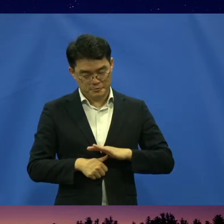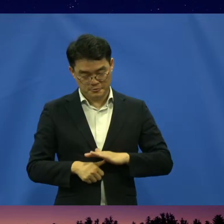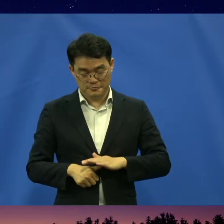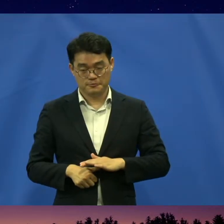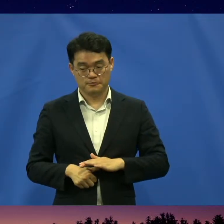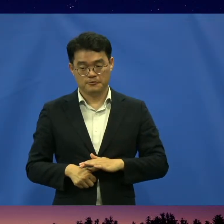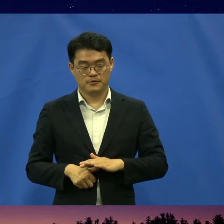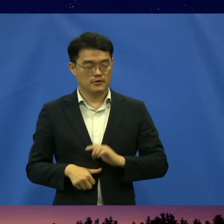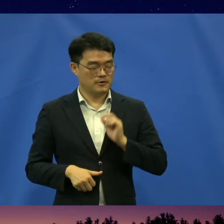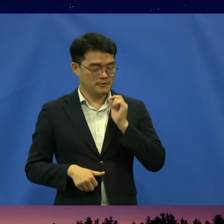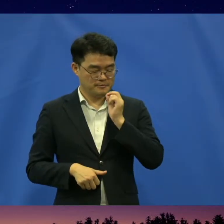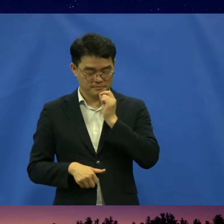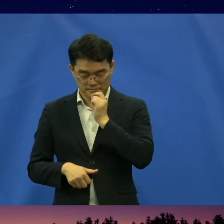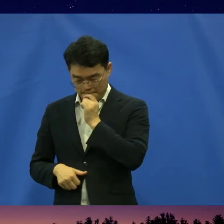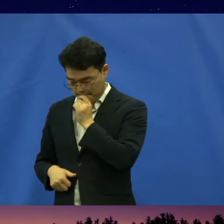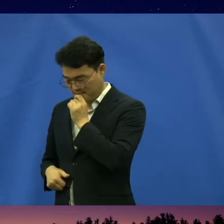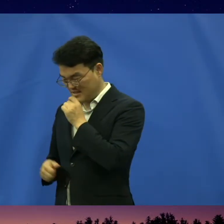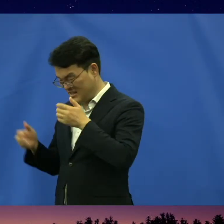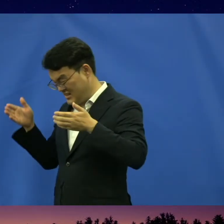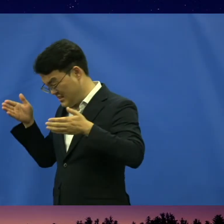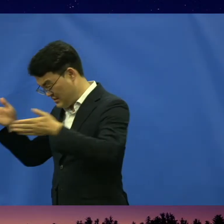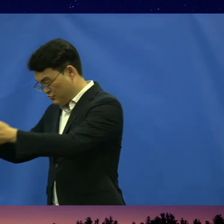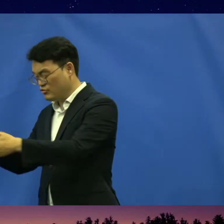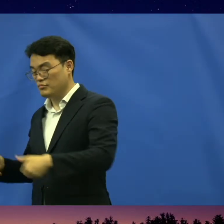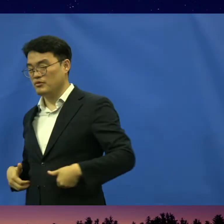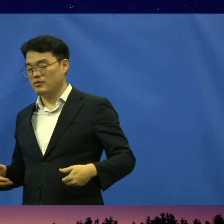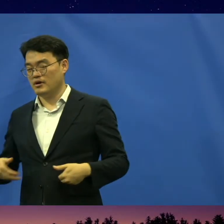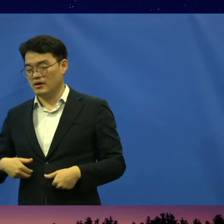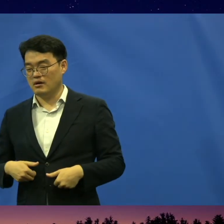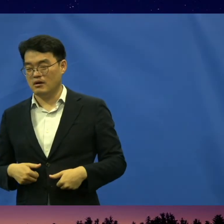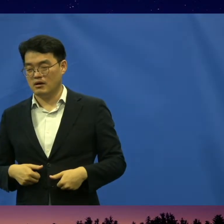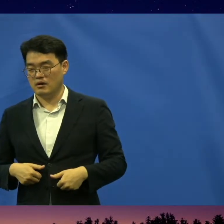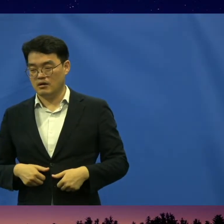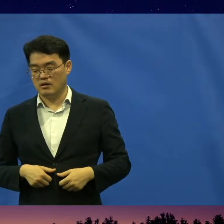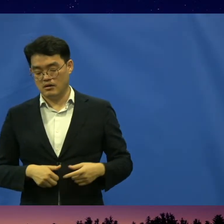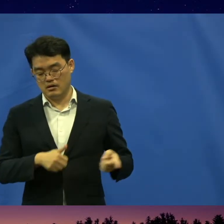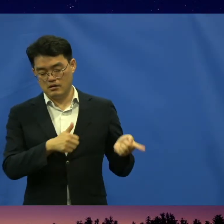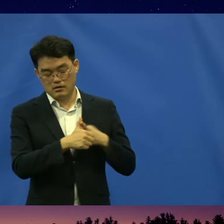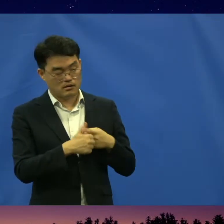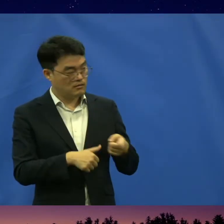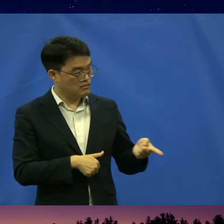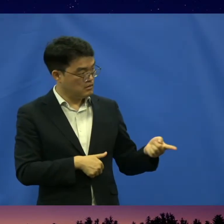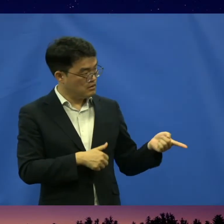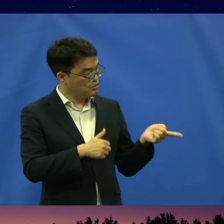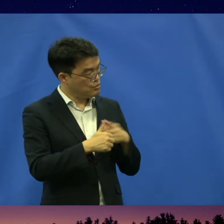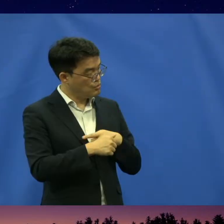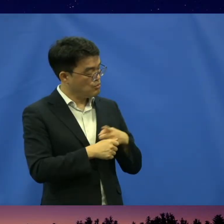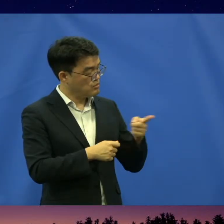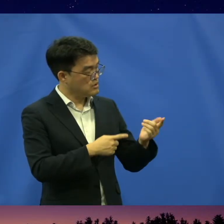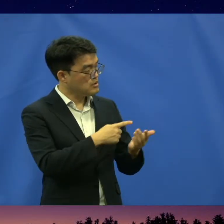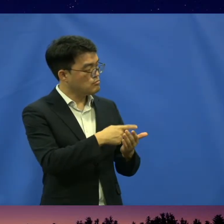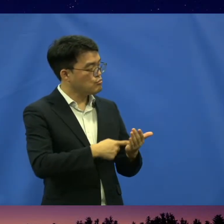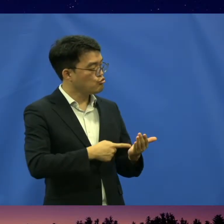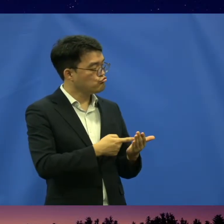그 인간 만나야 돼. 그 인간 따져야 돼. 복수를 해야 돼. 오, 위험하죠.